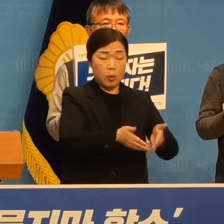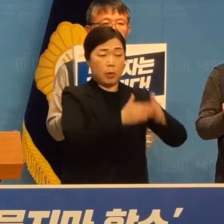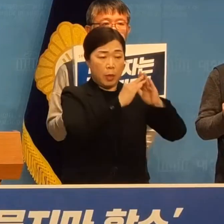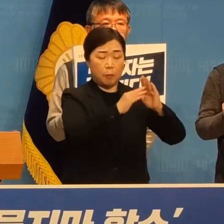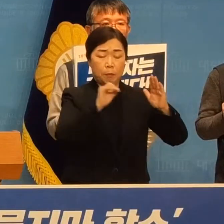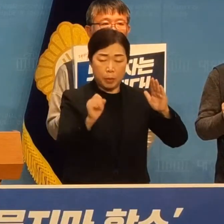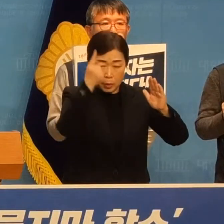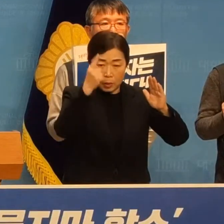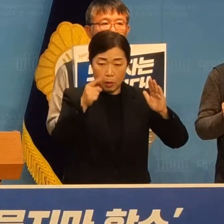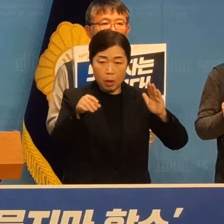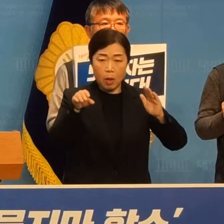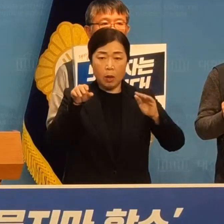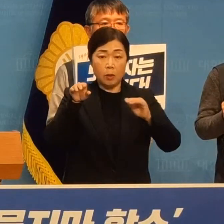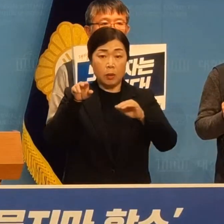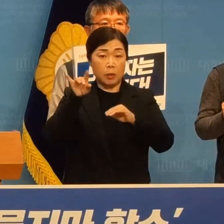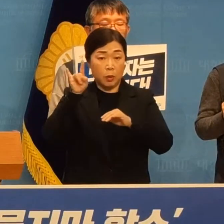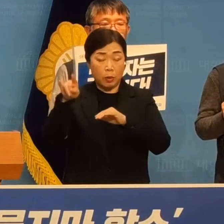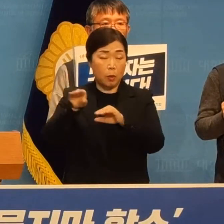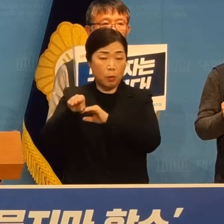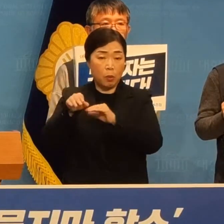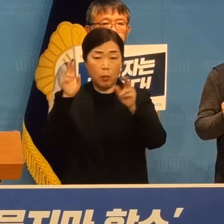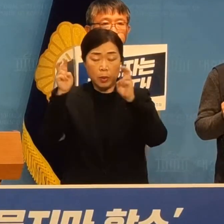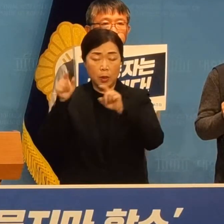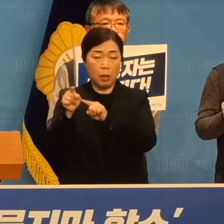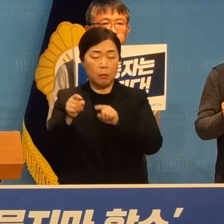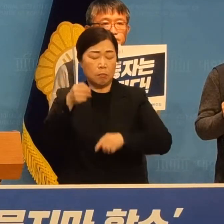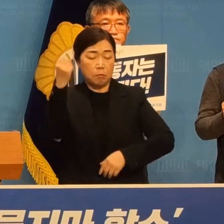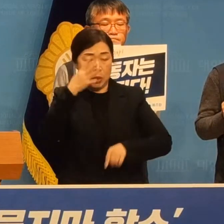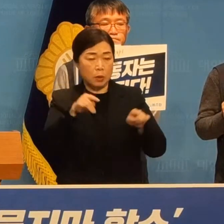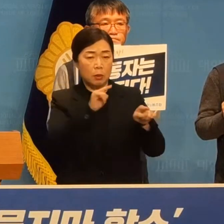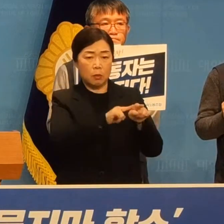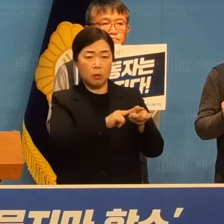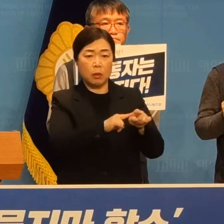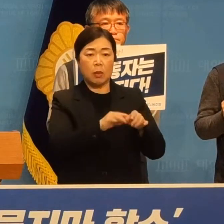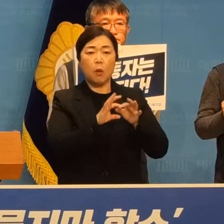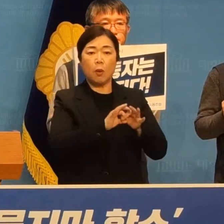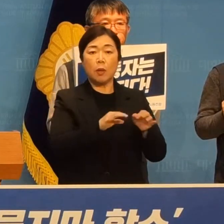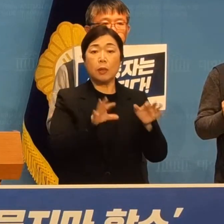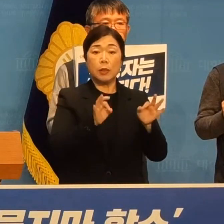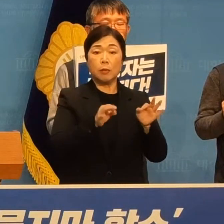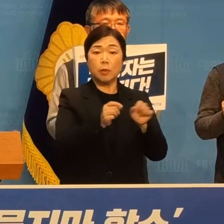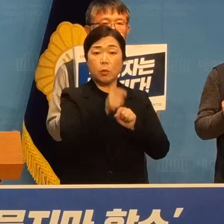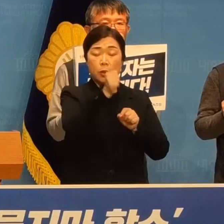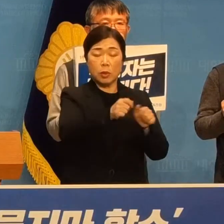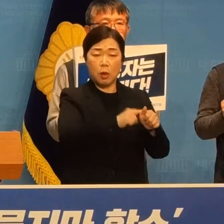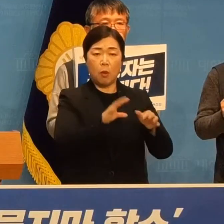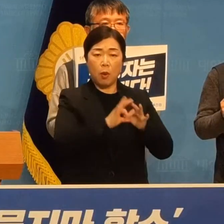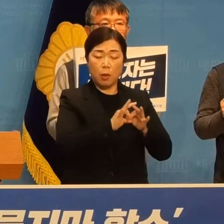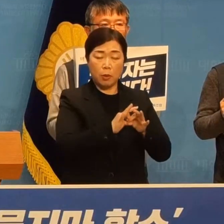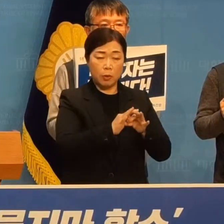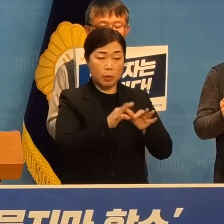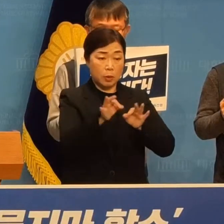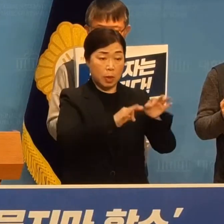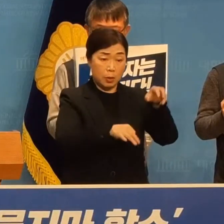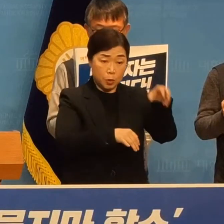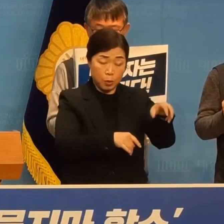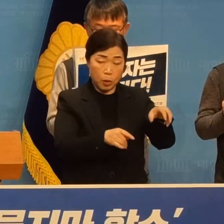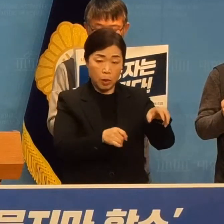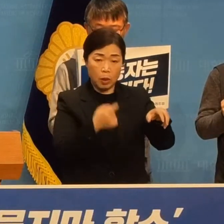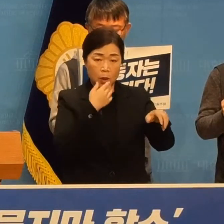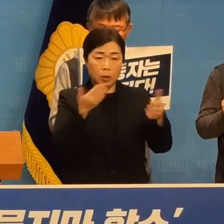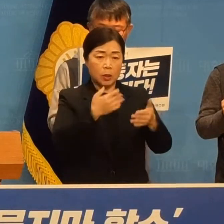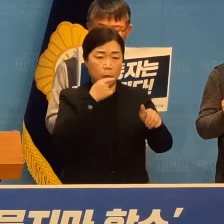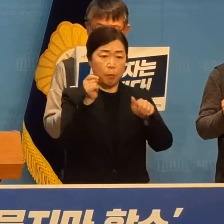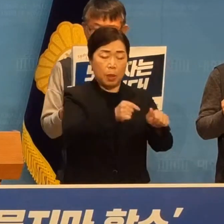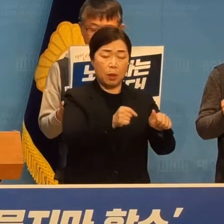현대차가 김 지회장이 소속된 대리점에 부정기 감사를 실시해 업무를 정지시키는 불이익 처분을 했고 그 이외에